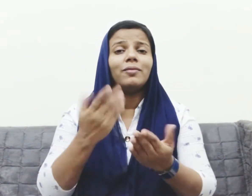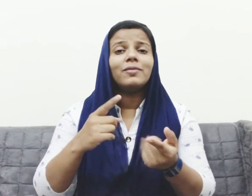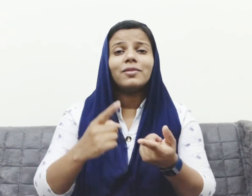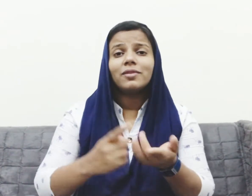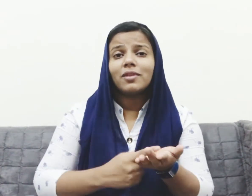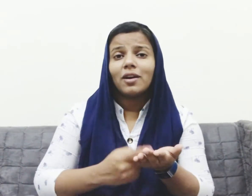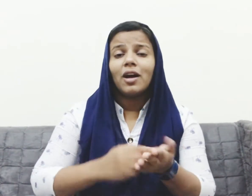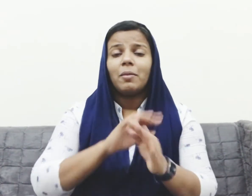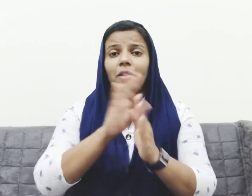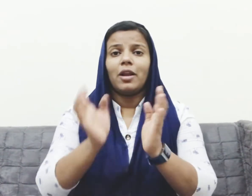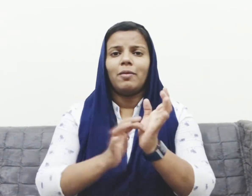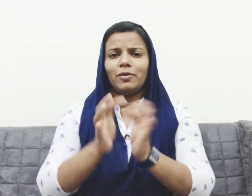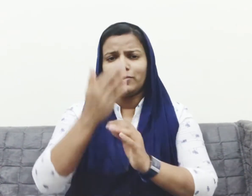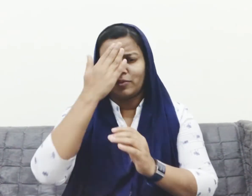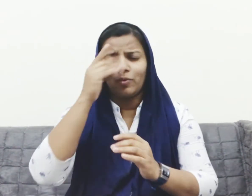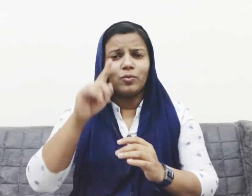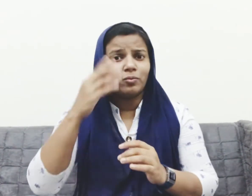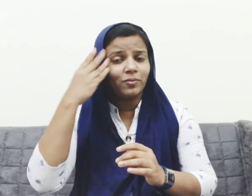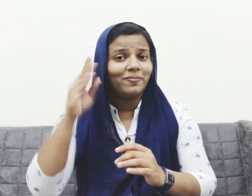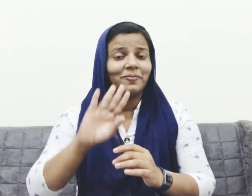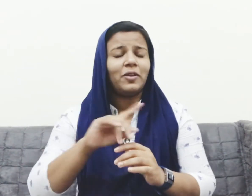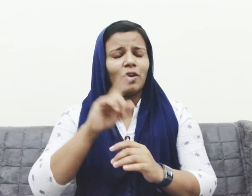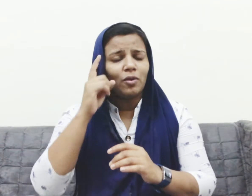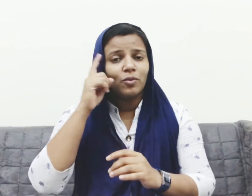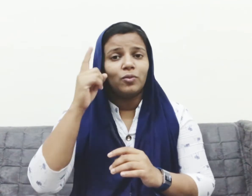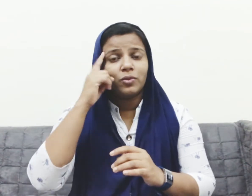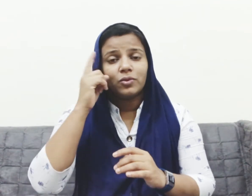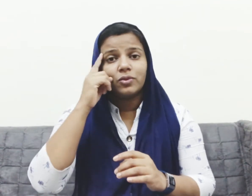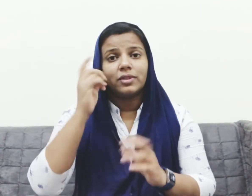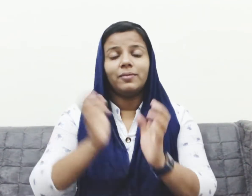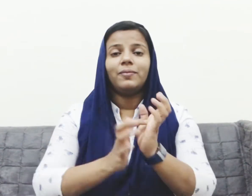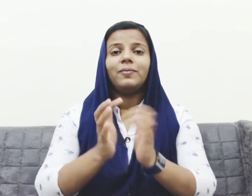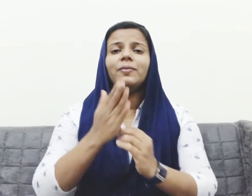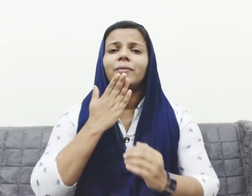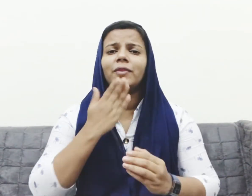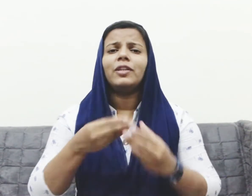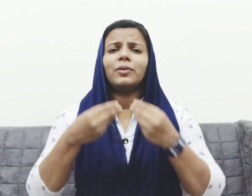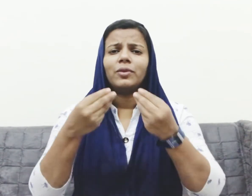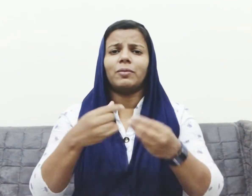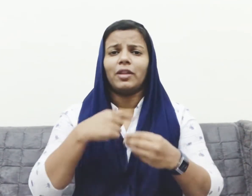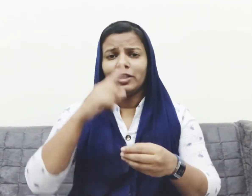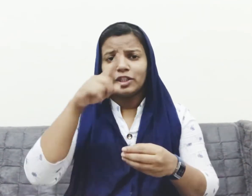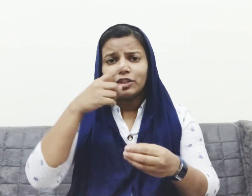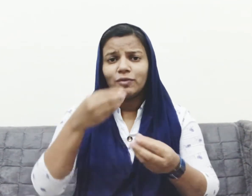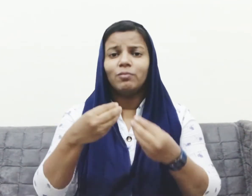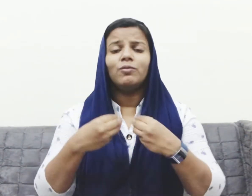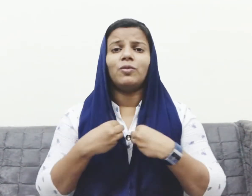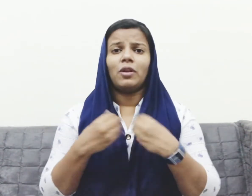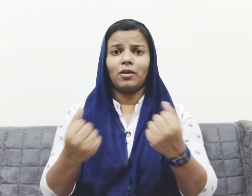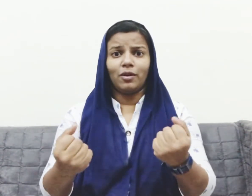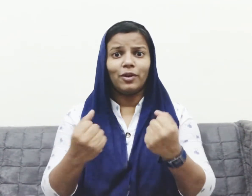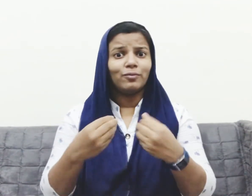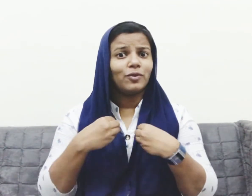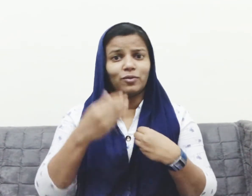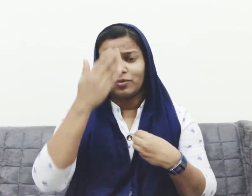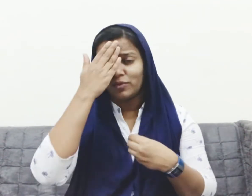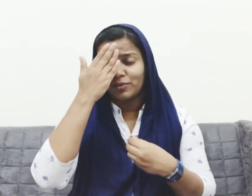എല്ലാ ഉപകാരങ്ങൾക്കും ഒന്നും മറക്കാതെ ഓരോന്നോരോന്നായിട്ട് പറഞ്ഞിട്ട് കർത്താവിനൊന്ന് സ്തോത്രം പറഞ്ഞു. തന്ന ആയുസിനായിട്ട് സ്തോത്രം പറയാം, തന്ന ആരോഗ്യത്തിനായിട്ട് സ്തോത്രം